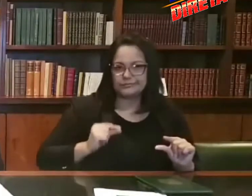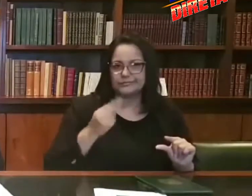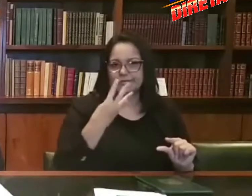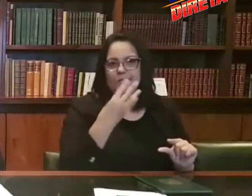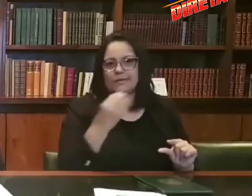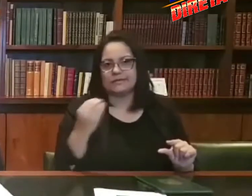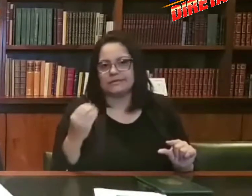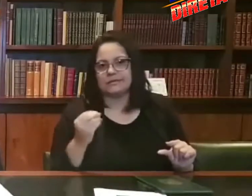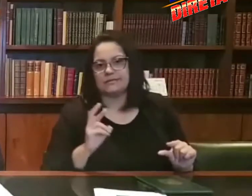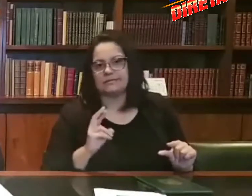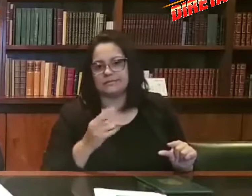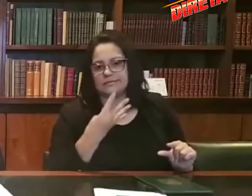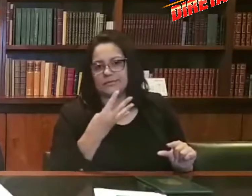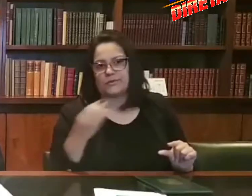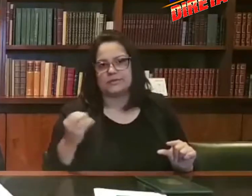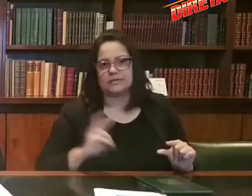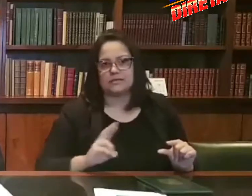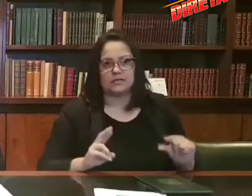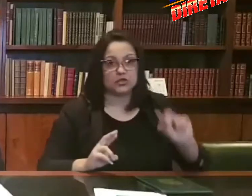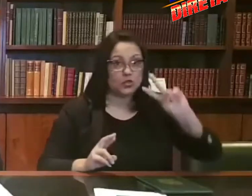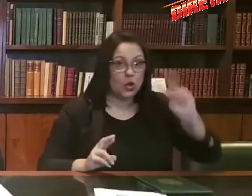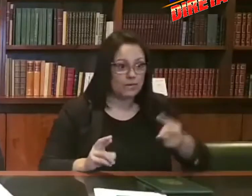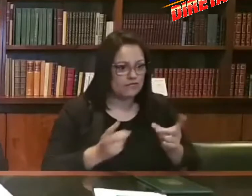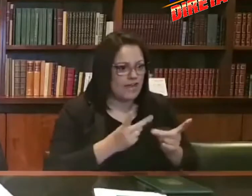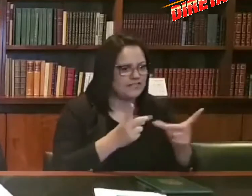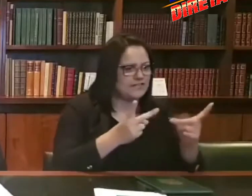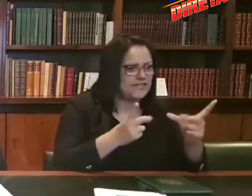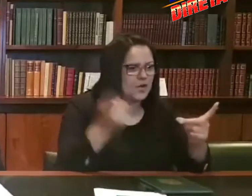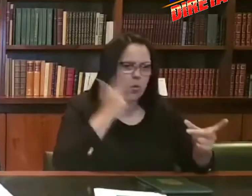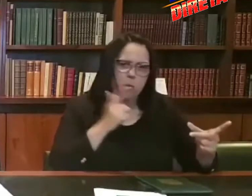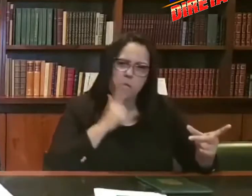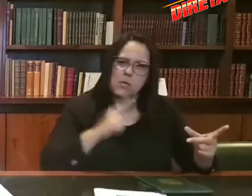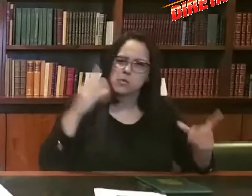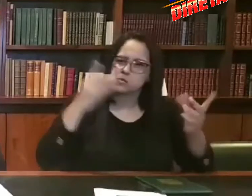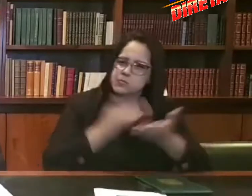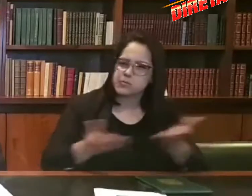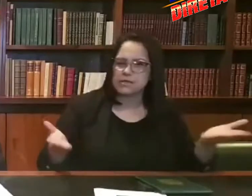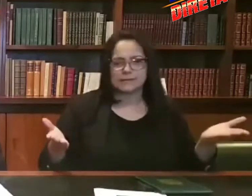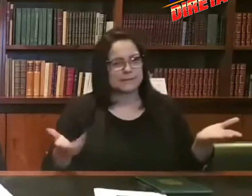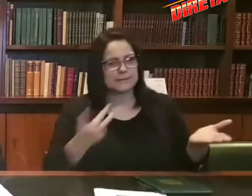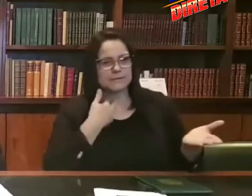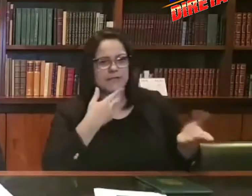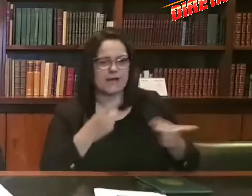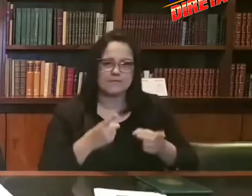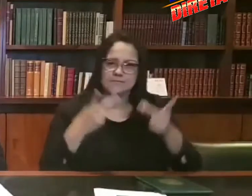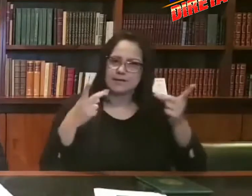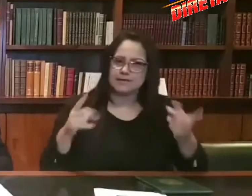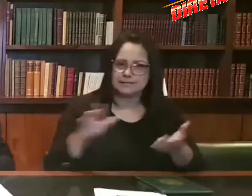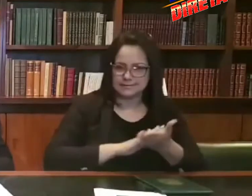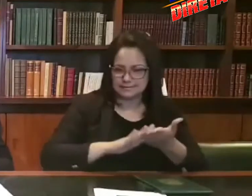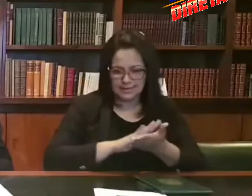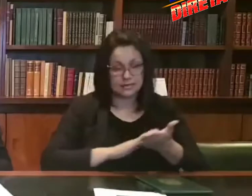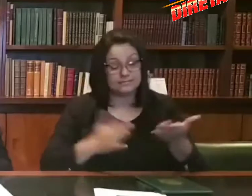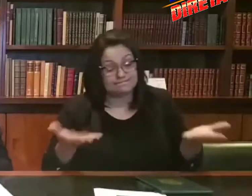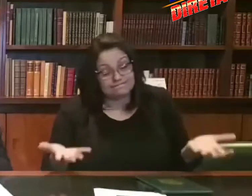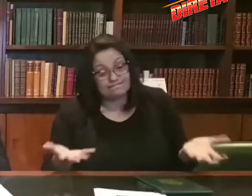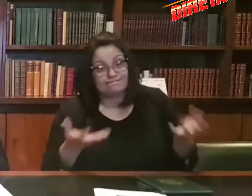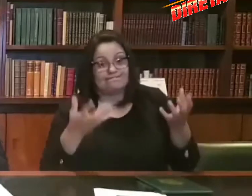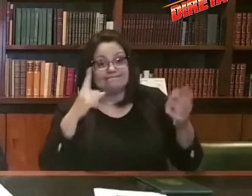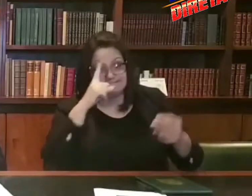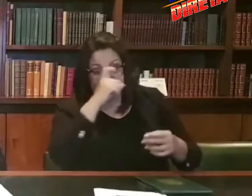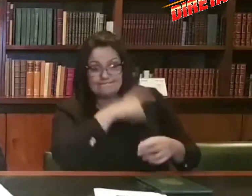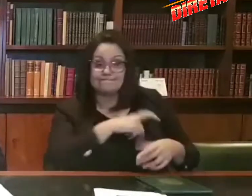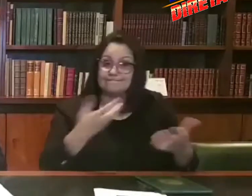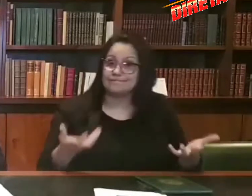gente que perdeu 50%, né, R$ 1.000, teve gente que perdeu tudo, não tem como vender nada. E estão numa situação bastante complicada.